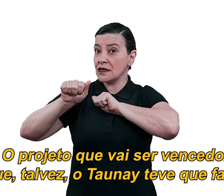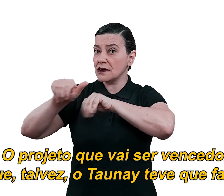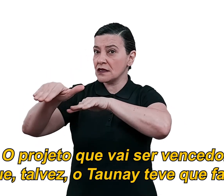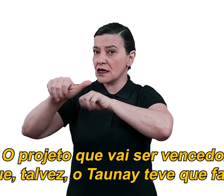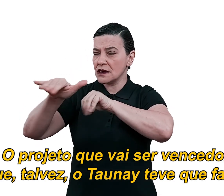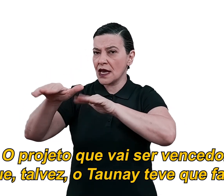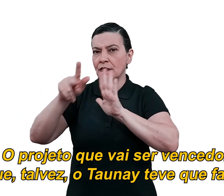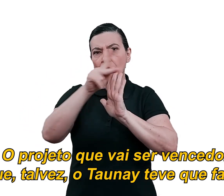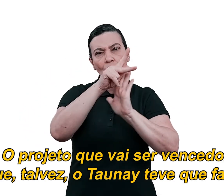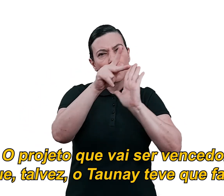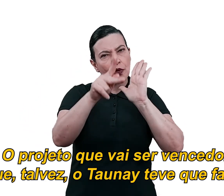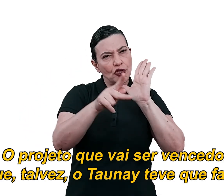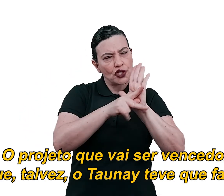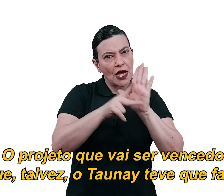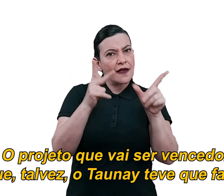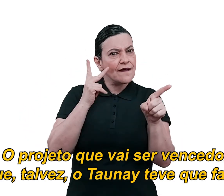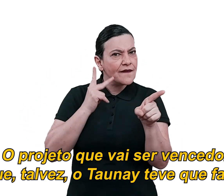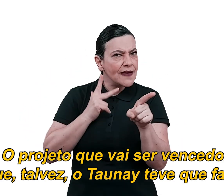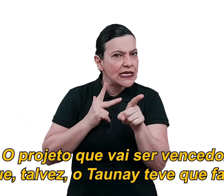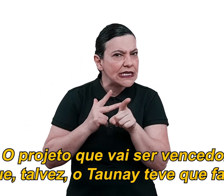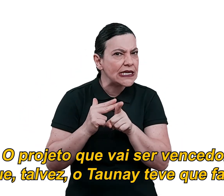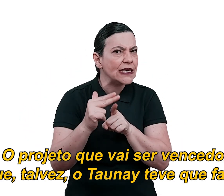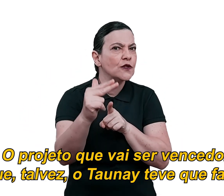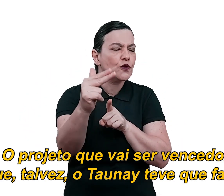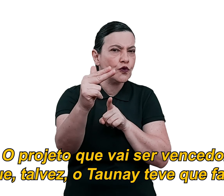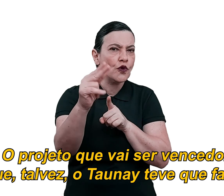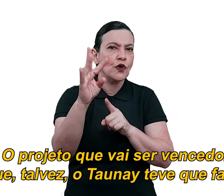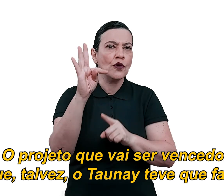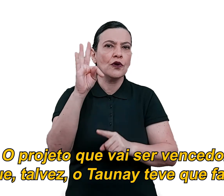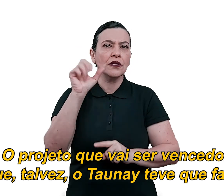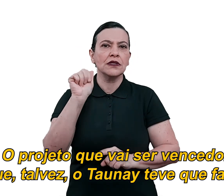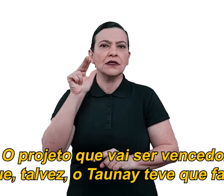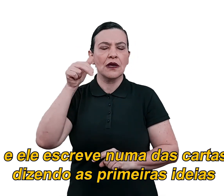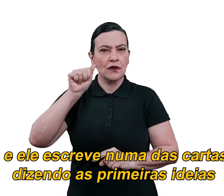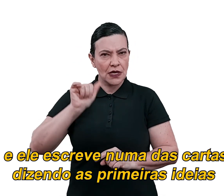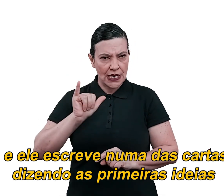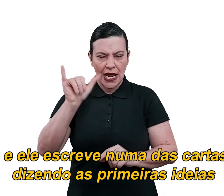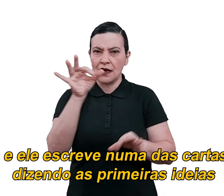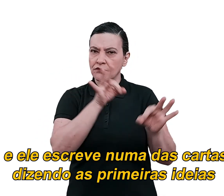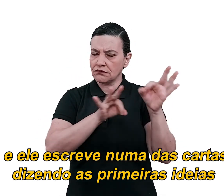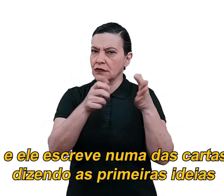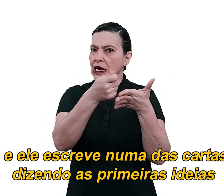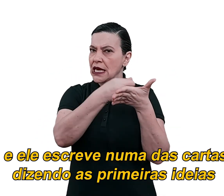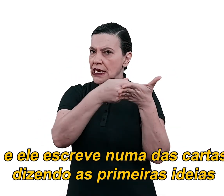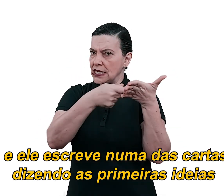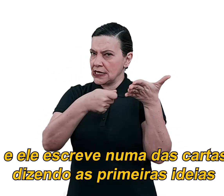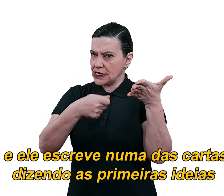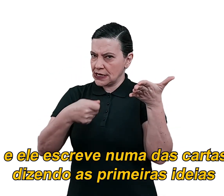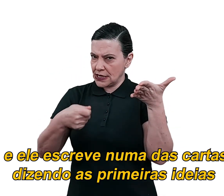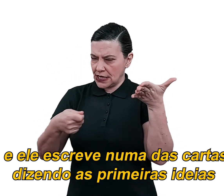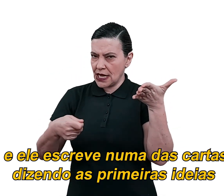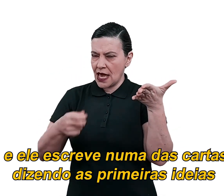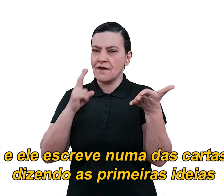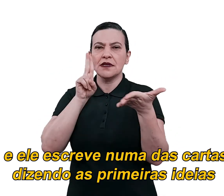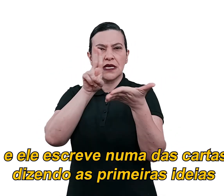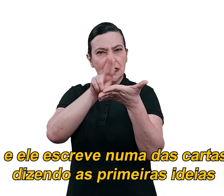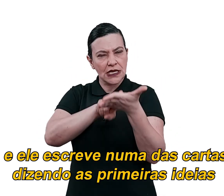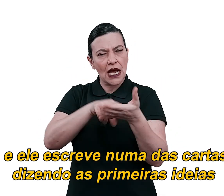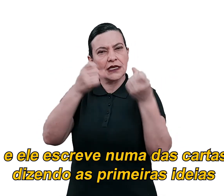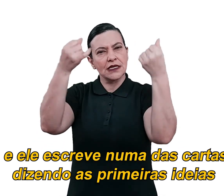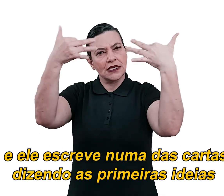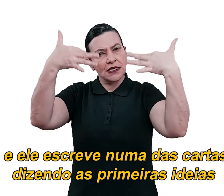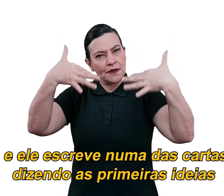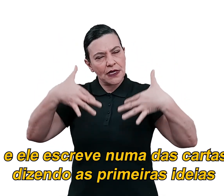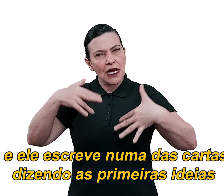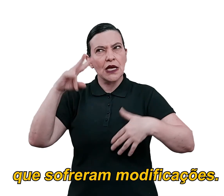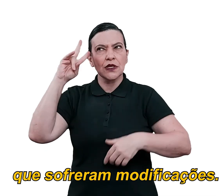O projeto que vai ser vencedor, que talvez o Toné teve que fazer, e ele escreve, né, numa das cartas dizendo